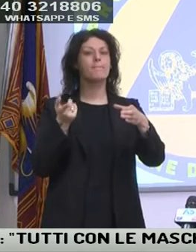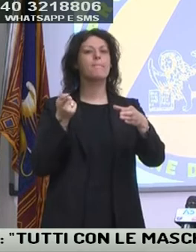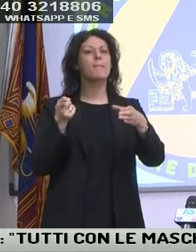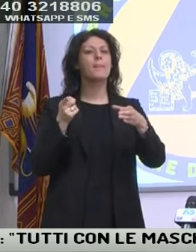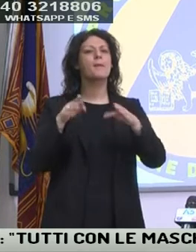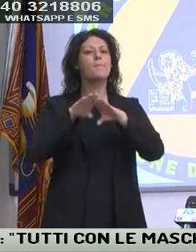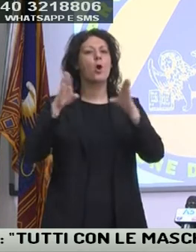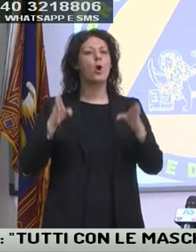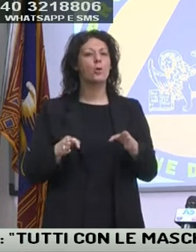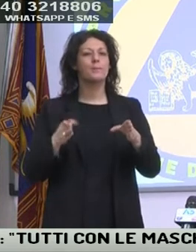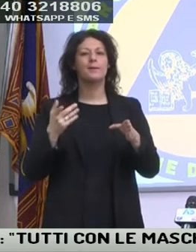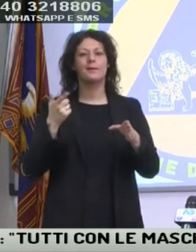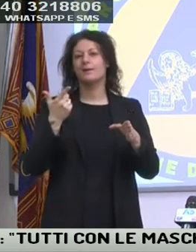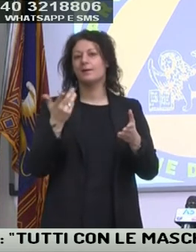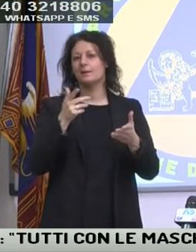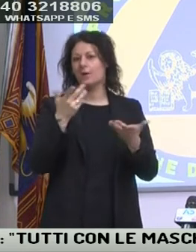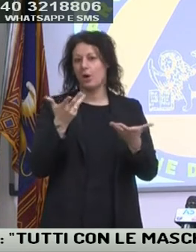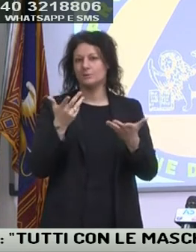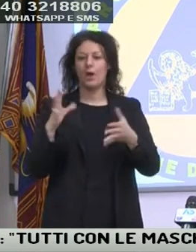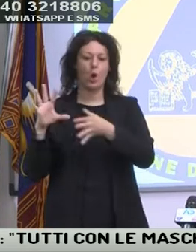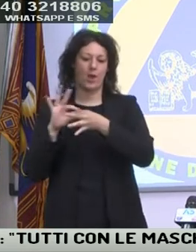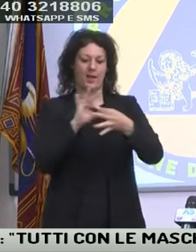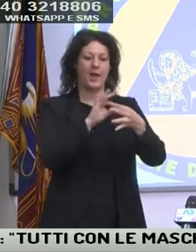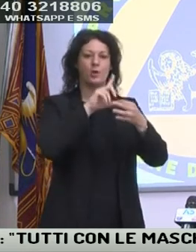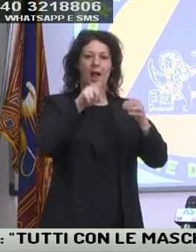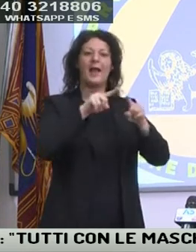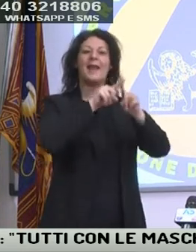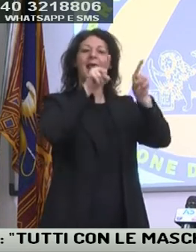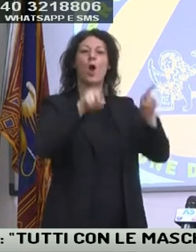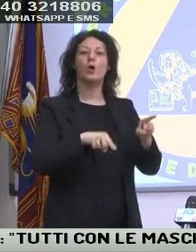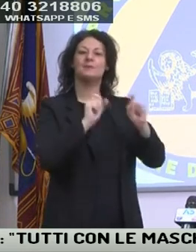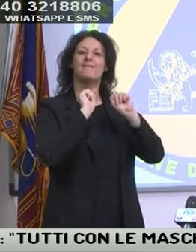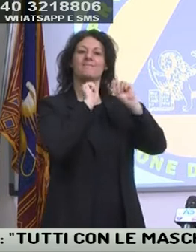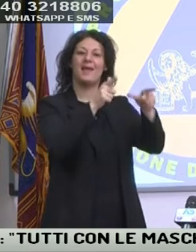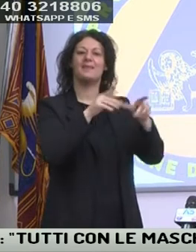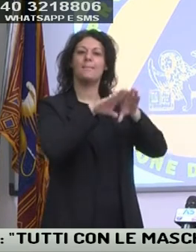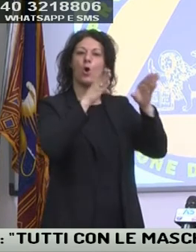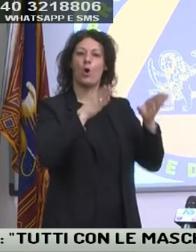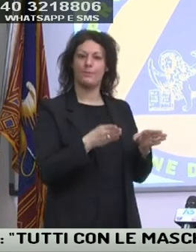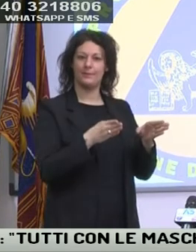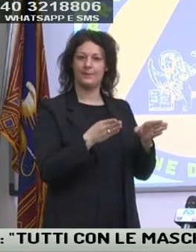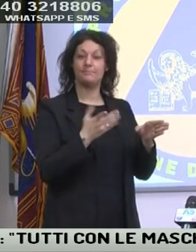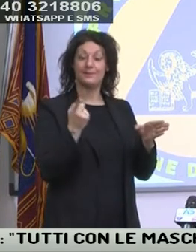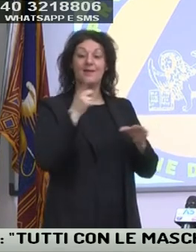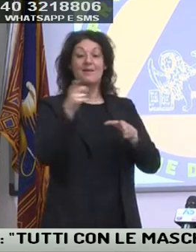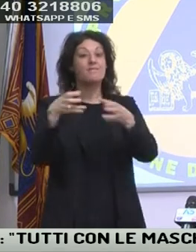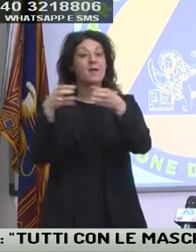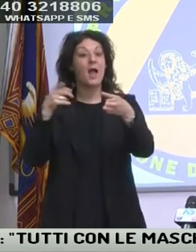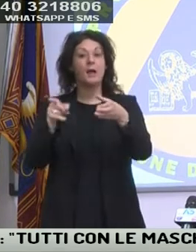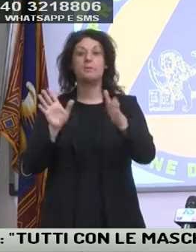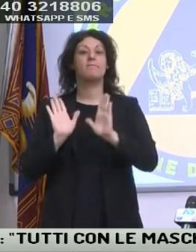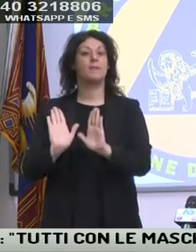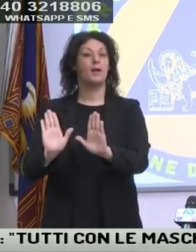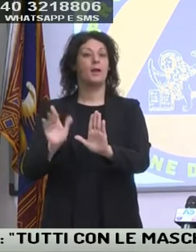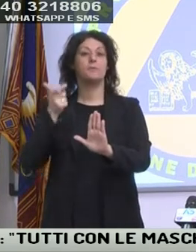virtù delle mostre, ovvero dei negozi che vendono i mobili, e ci dicono noi siamo fermi di fatto con le produzioni perché non è che possiamo